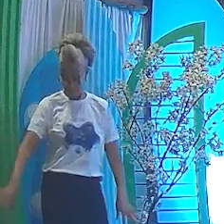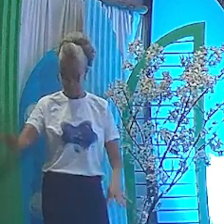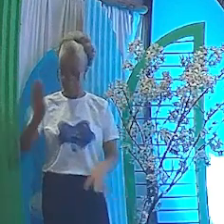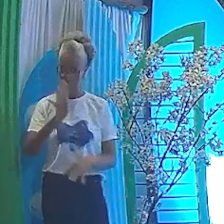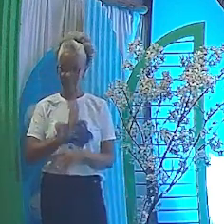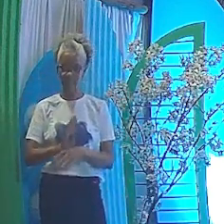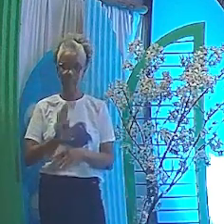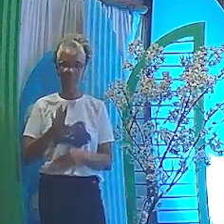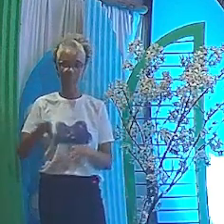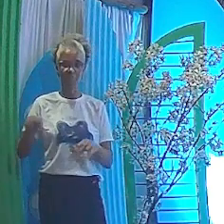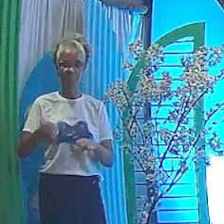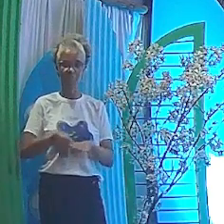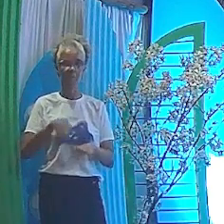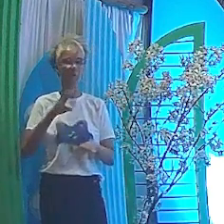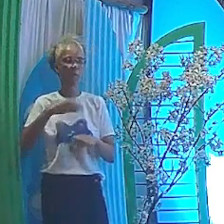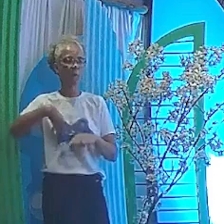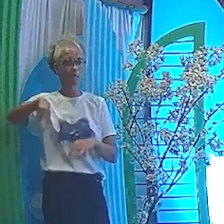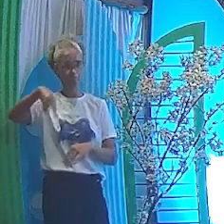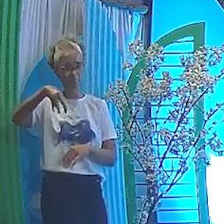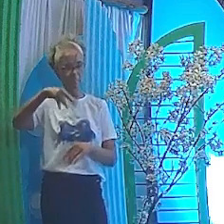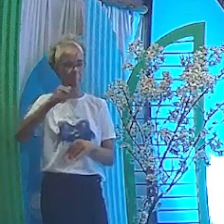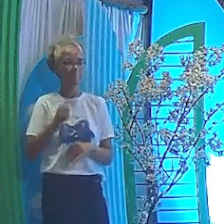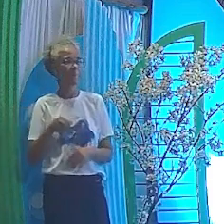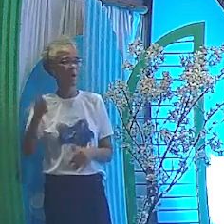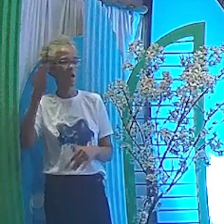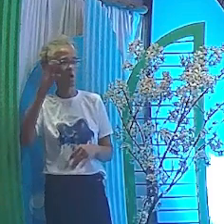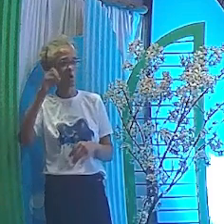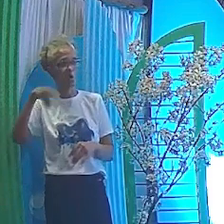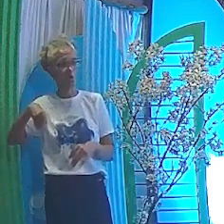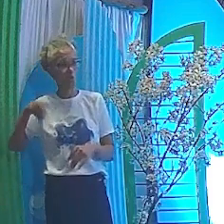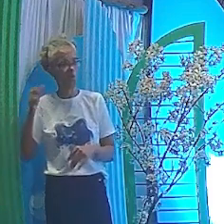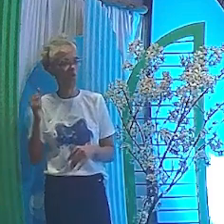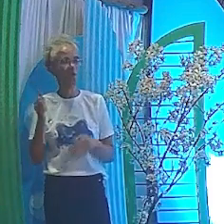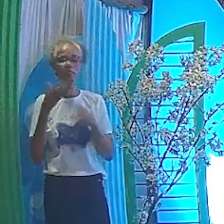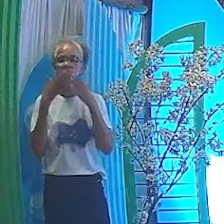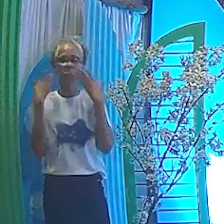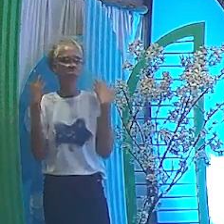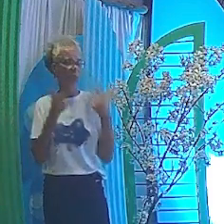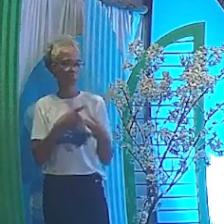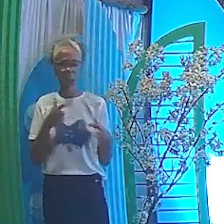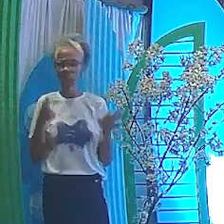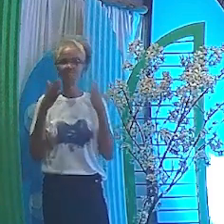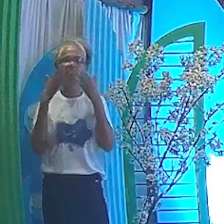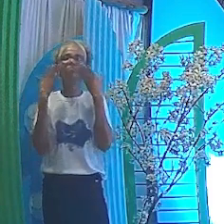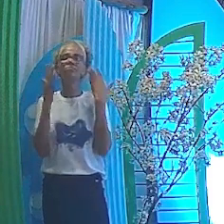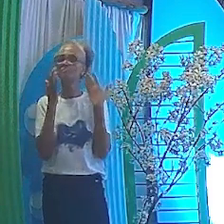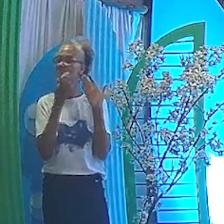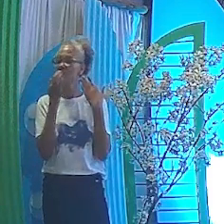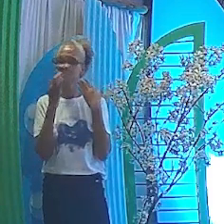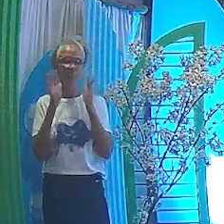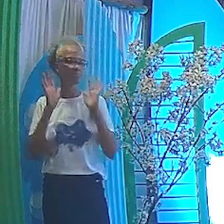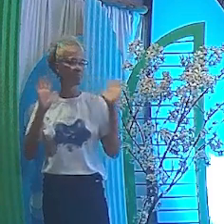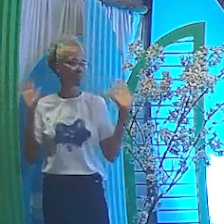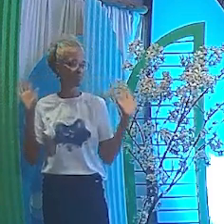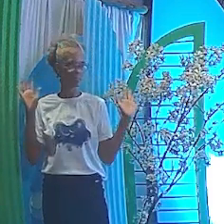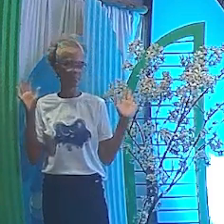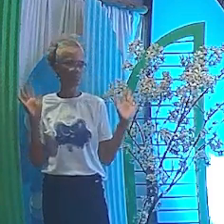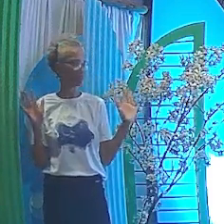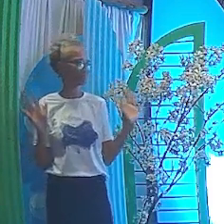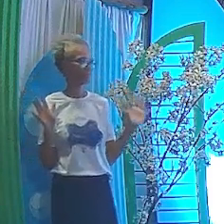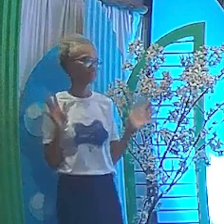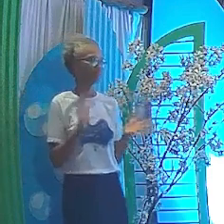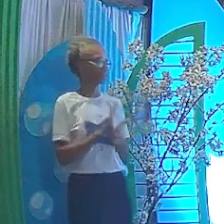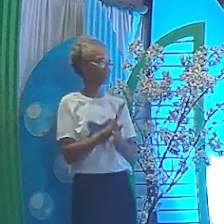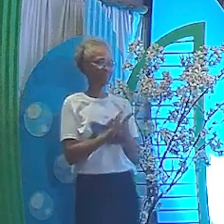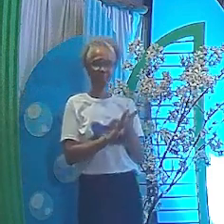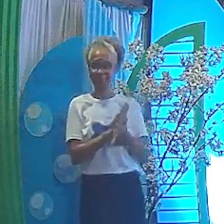com uma sandália marrom. E sem maquiagem. Importante dizer que esqueci de fazer a minha